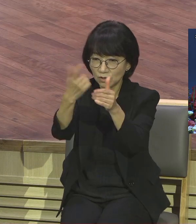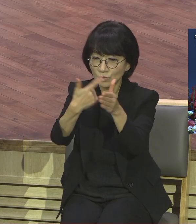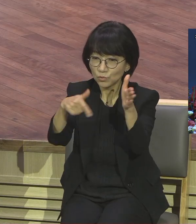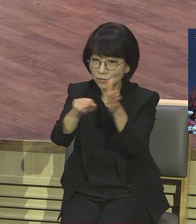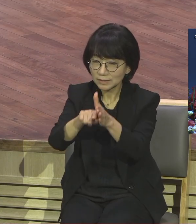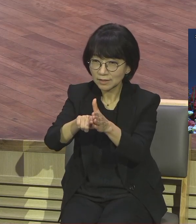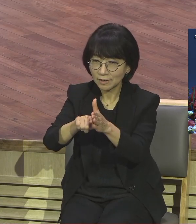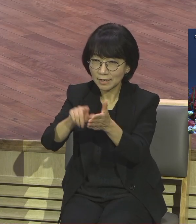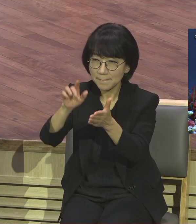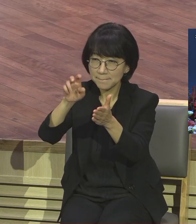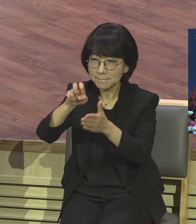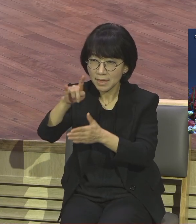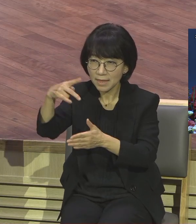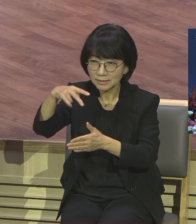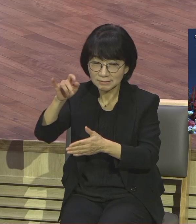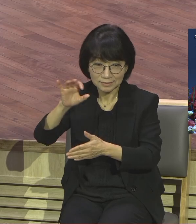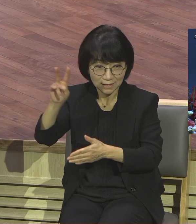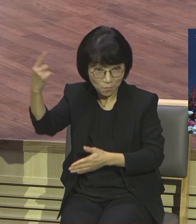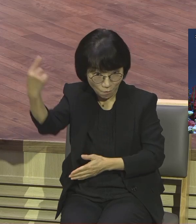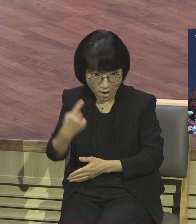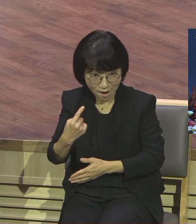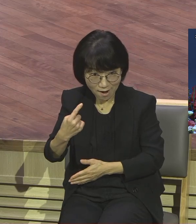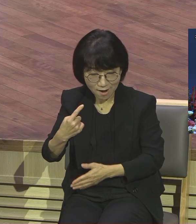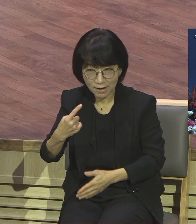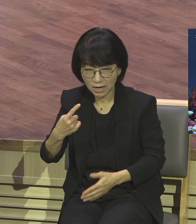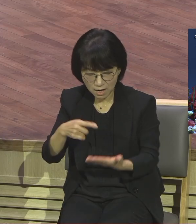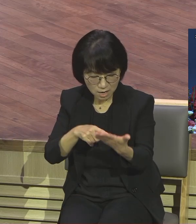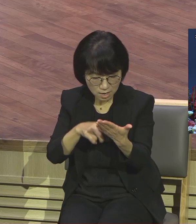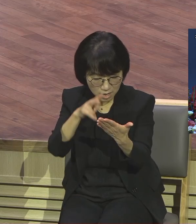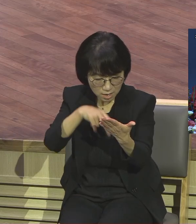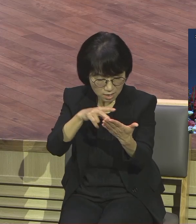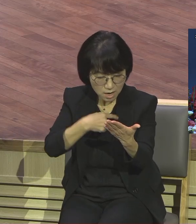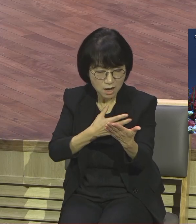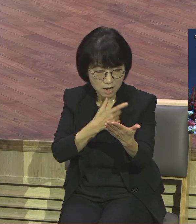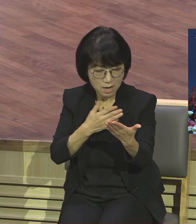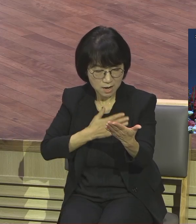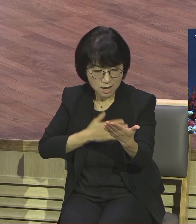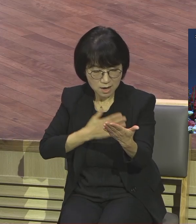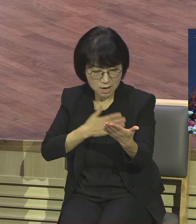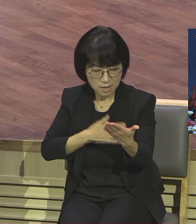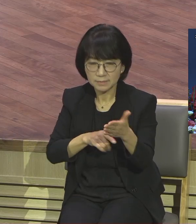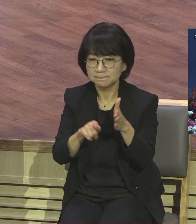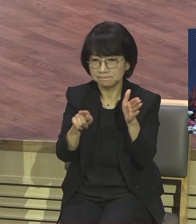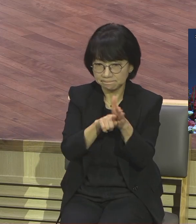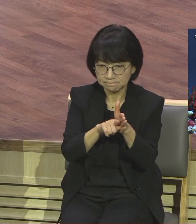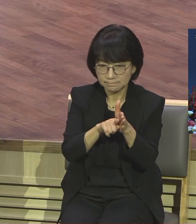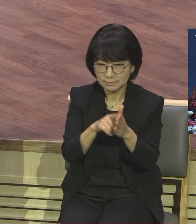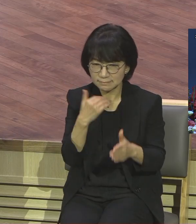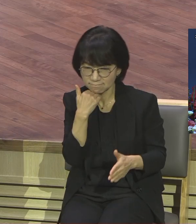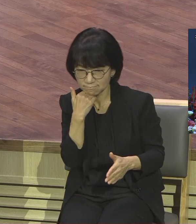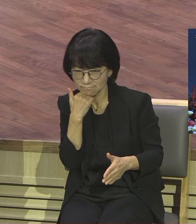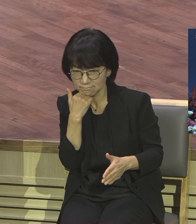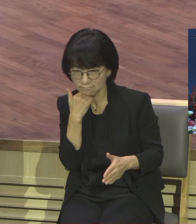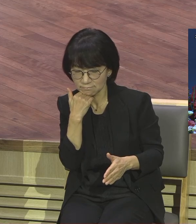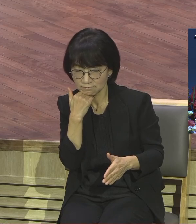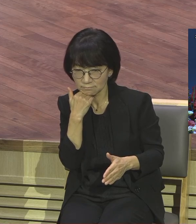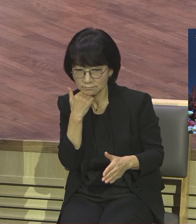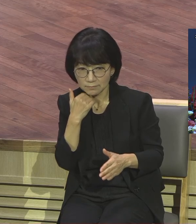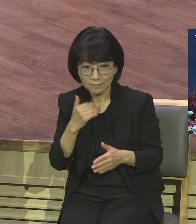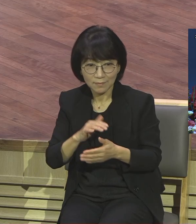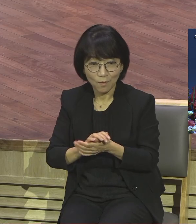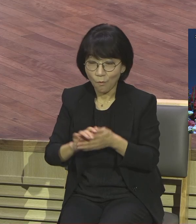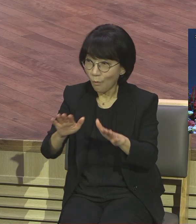온다고 했는데 기다리고 있었던 이 메시아가 그리스도로 오신 예수님이라는 사실을 알게 되니까 즉시로